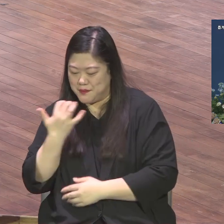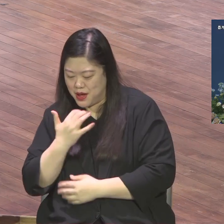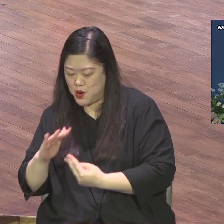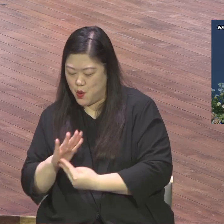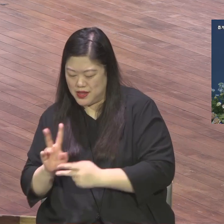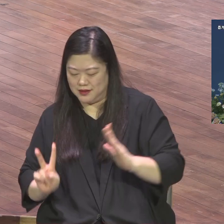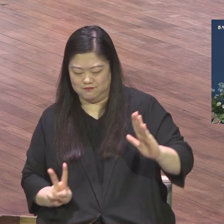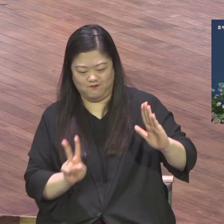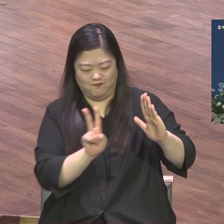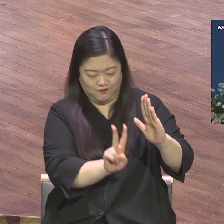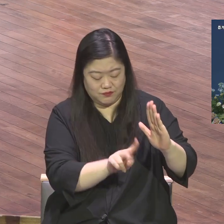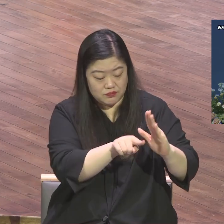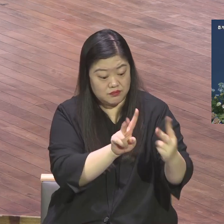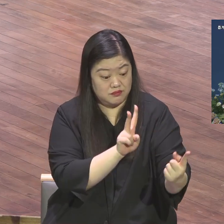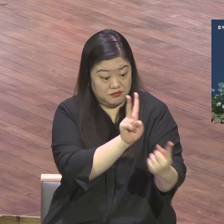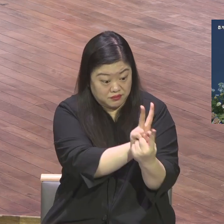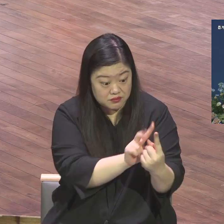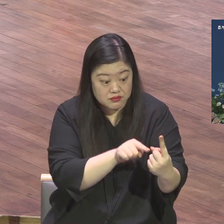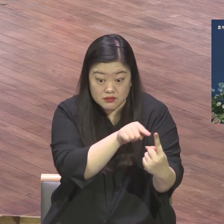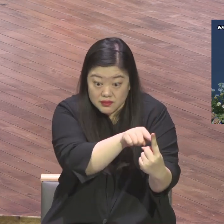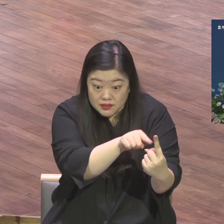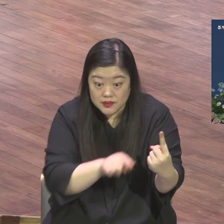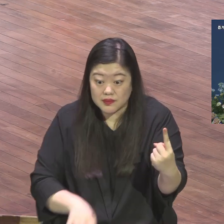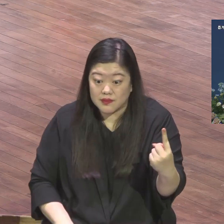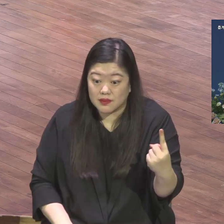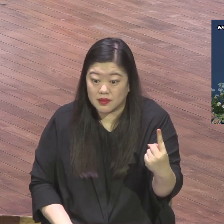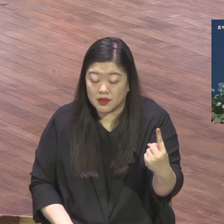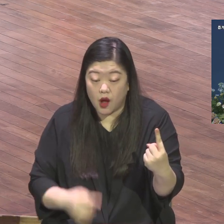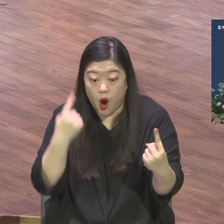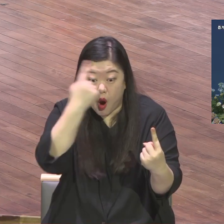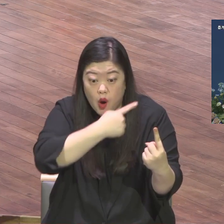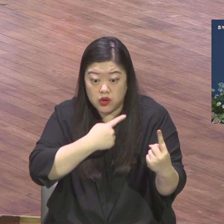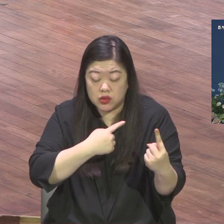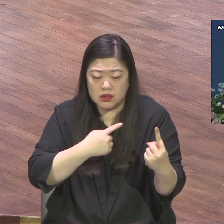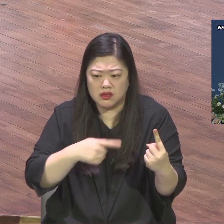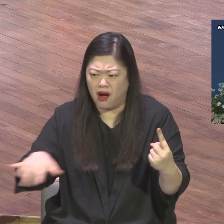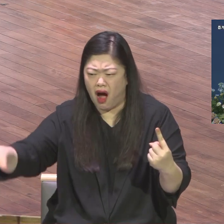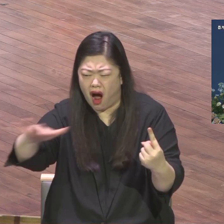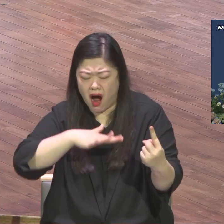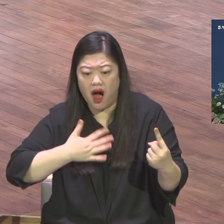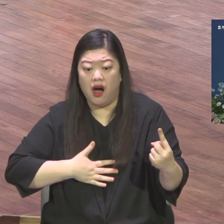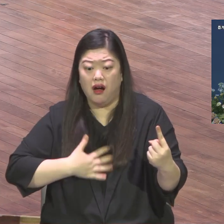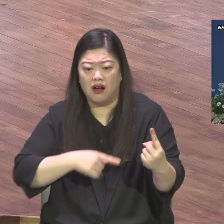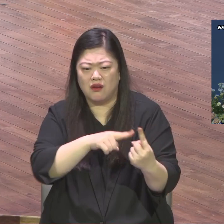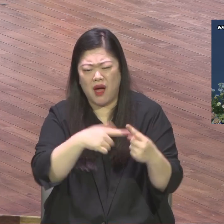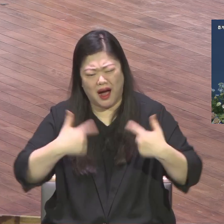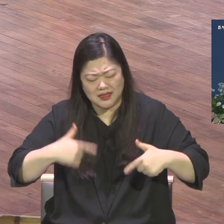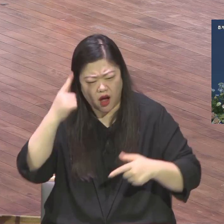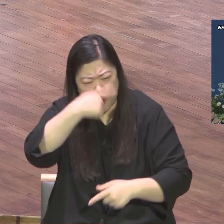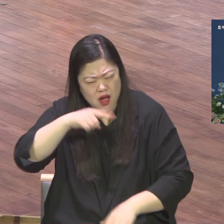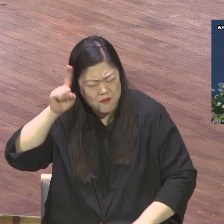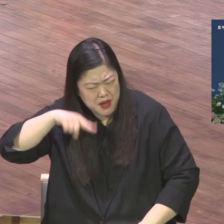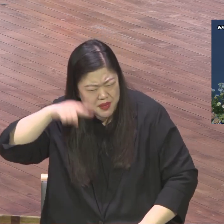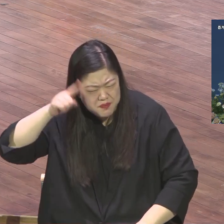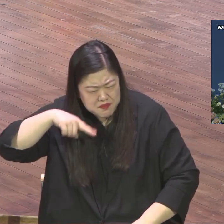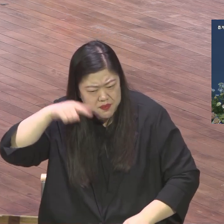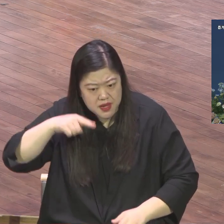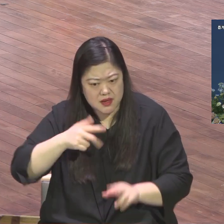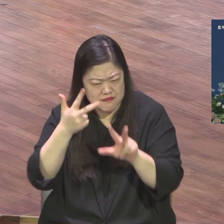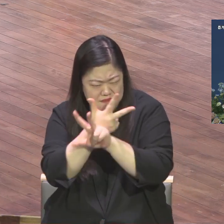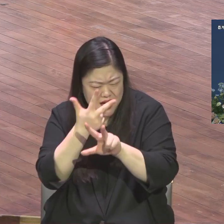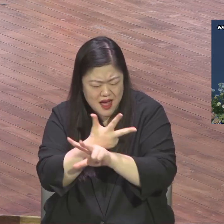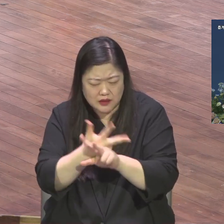자, 이때 나은 사람이 베드로와 요한을 붙잡았습니다. 사람들은요, 이 베드로 행각으로